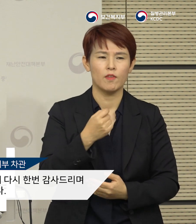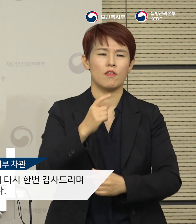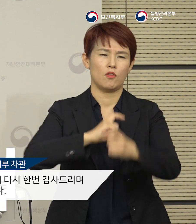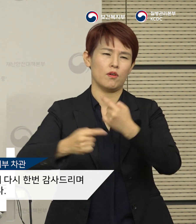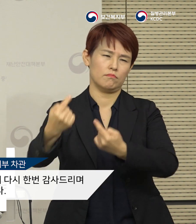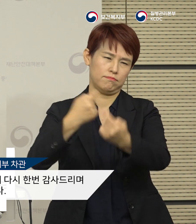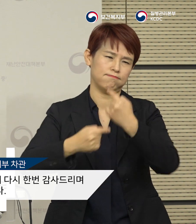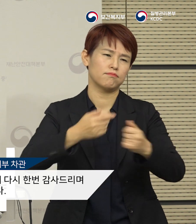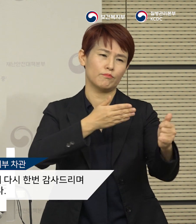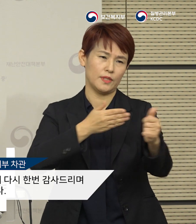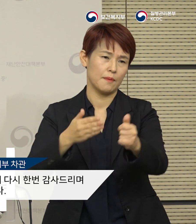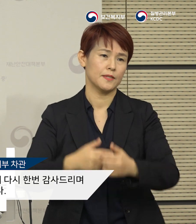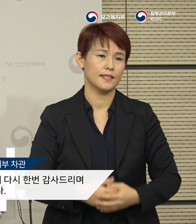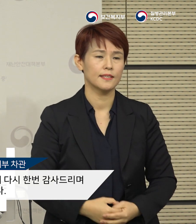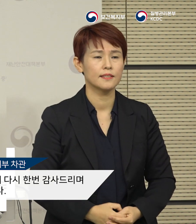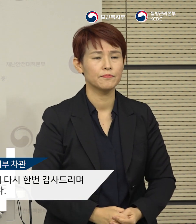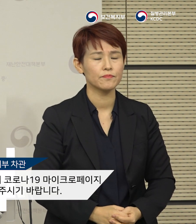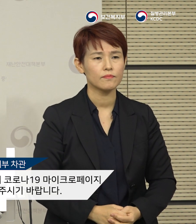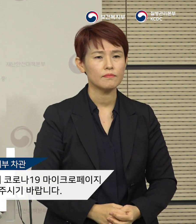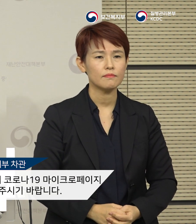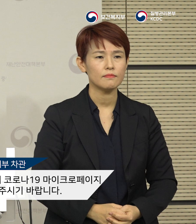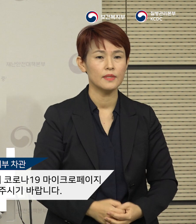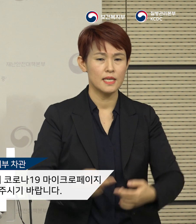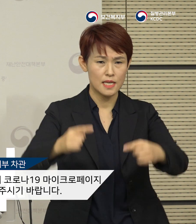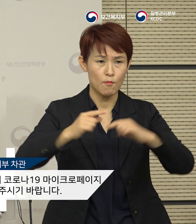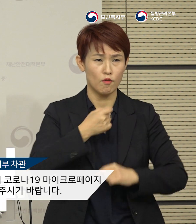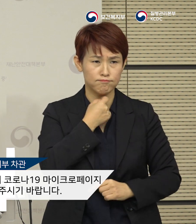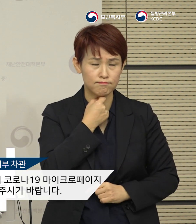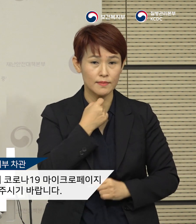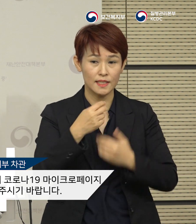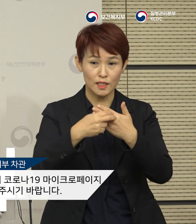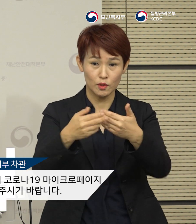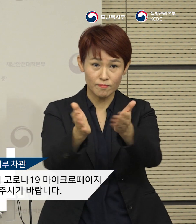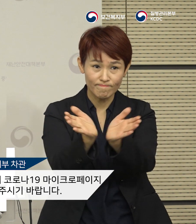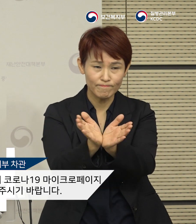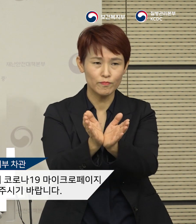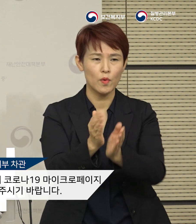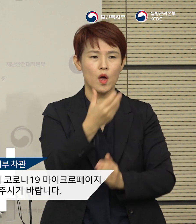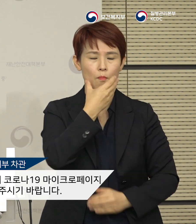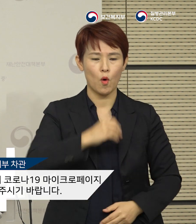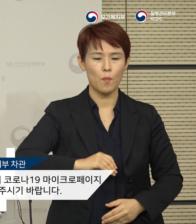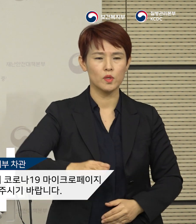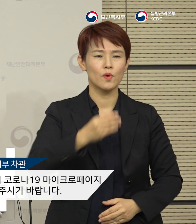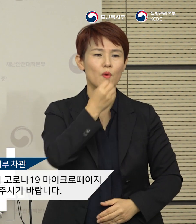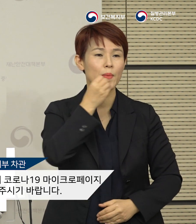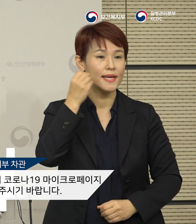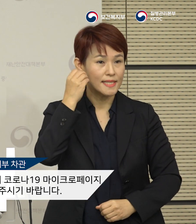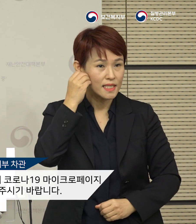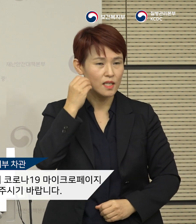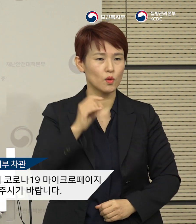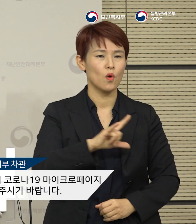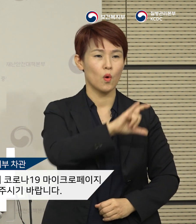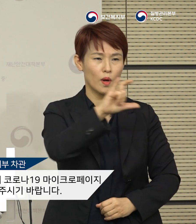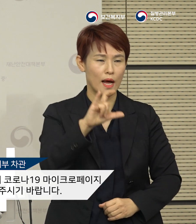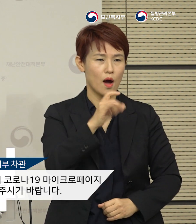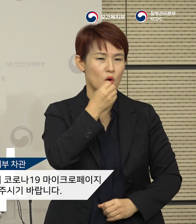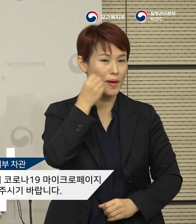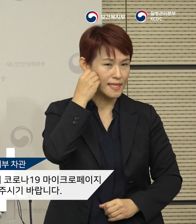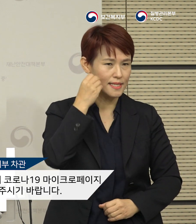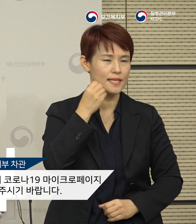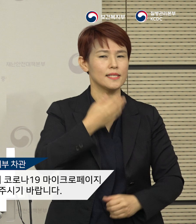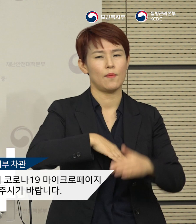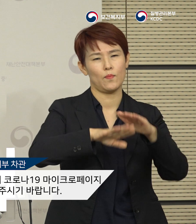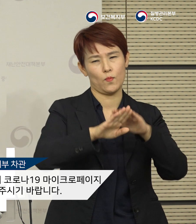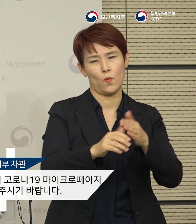주실 것을 당부드립니다. 참여하고자 하는 의료인들은 보건복지부 홈페이지 코로나19 마이크로 페이지